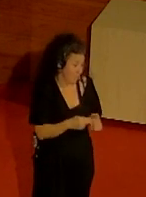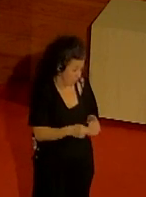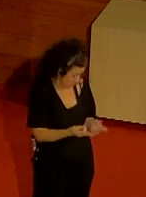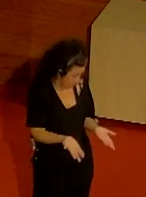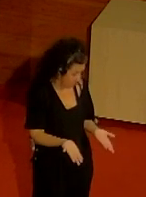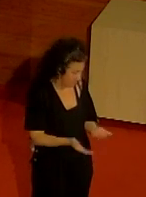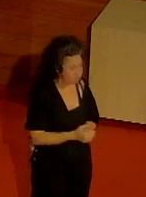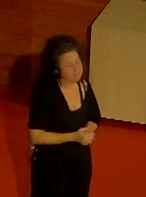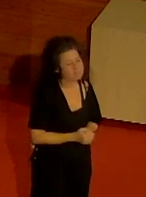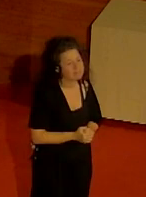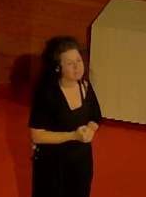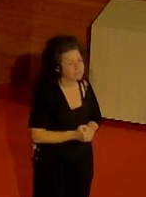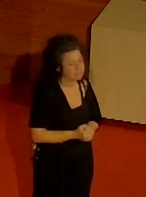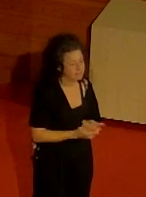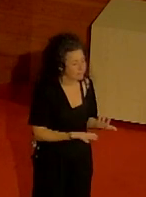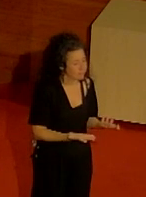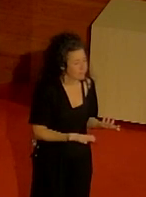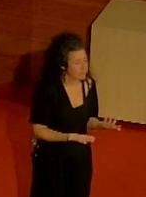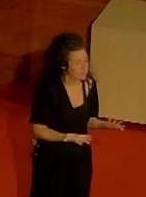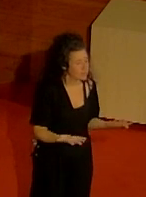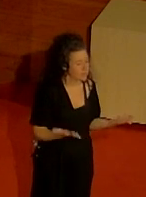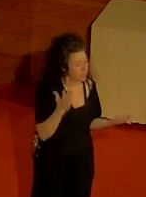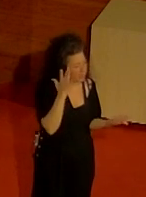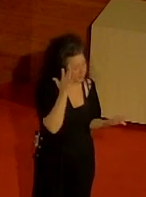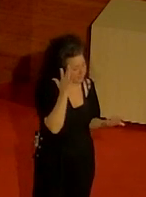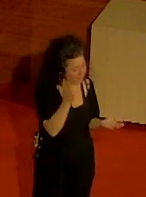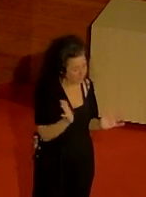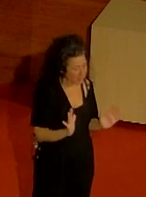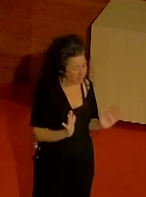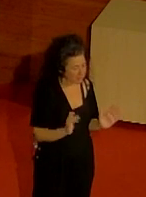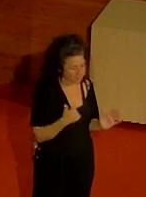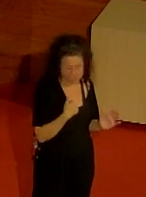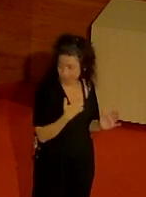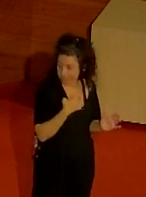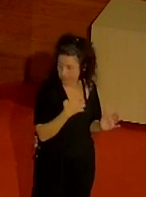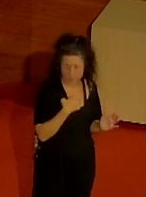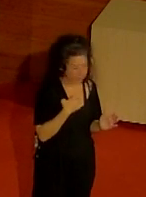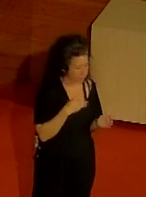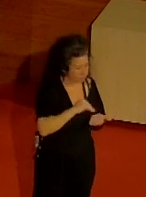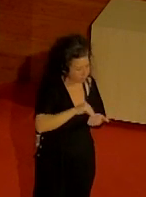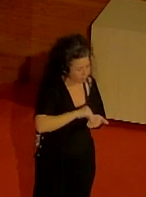puedes tomar imágenes o, en mi caso, escribir. No puedo escribir